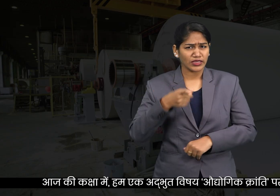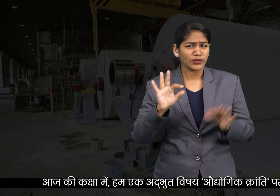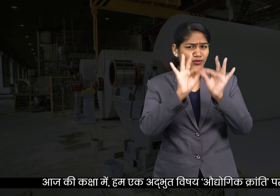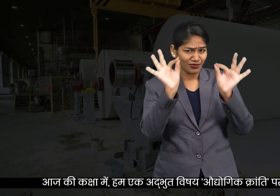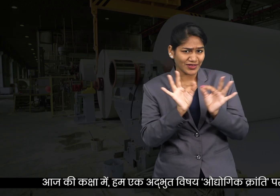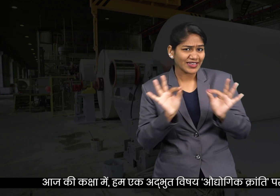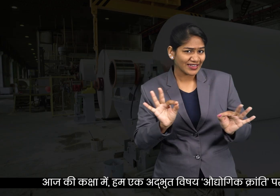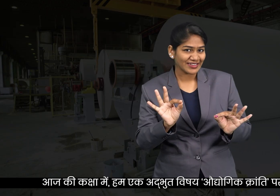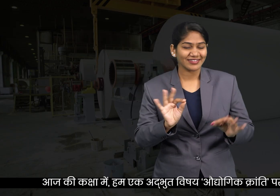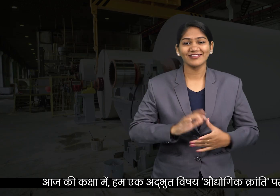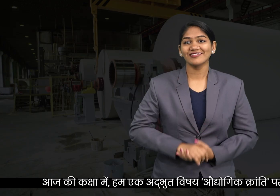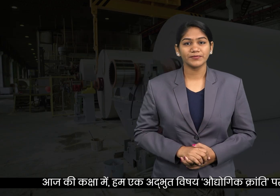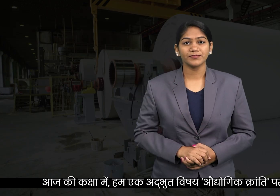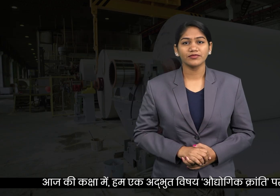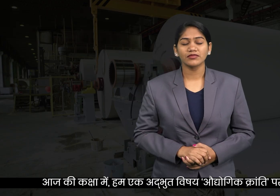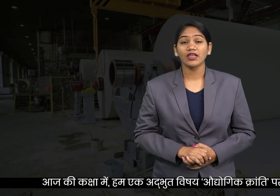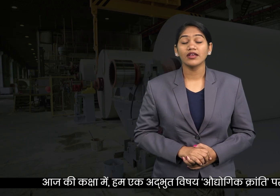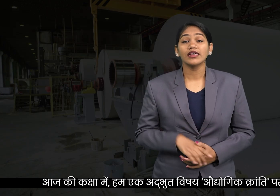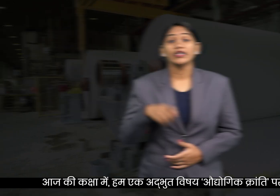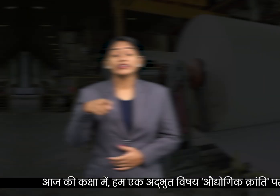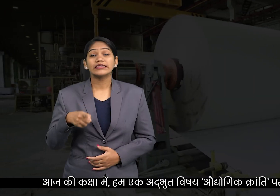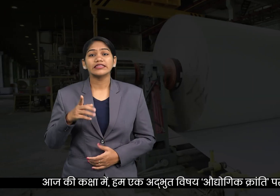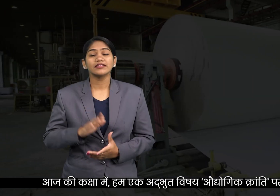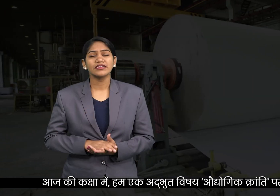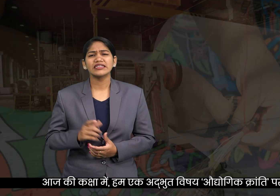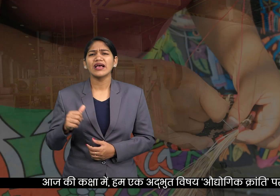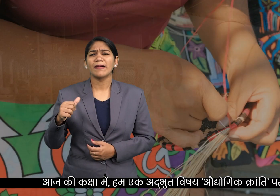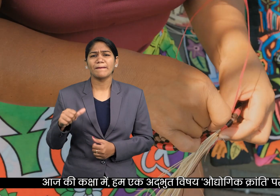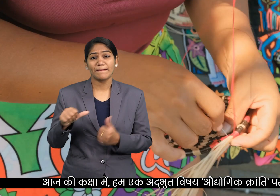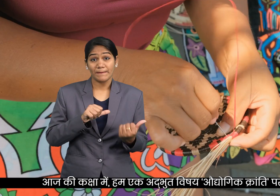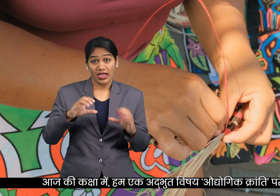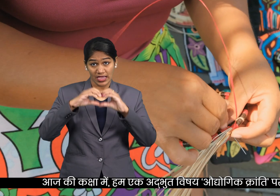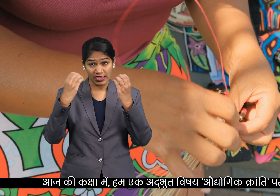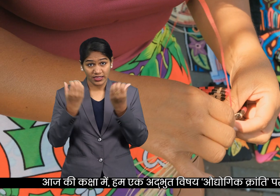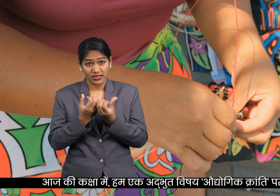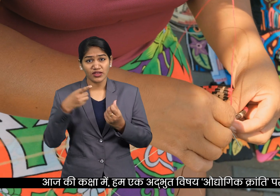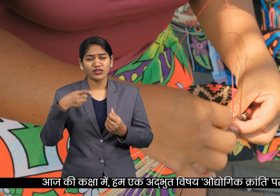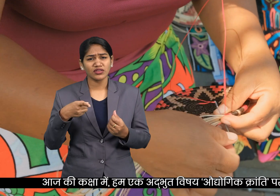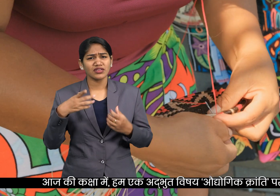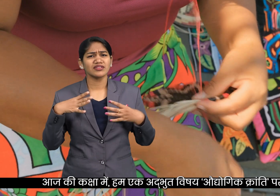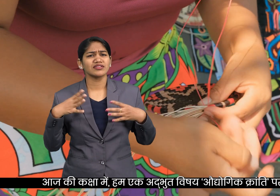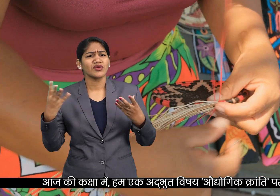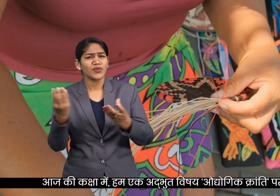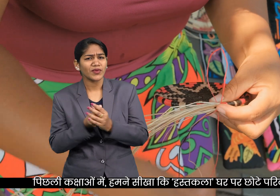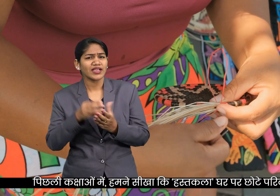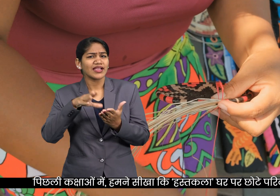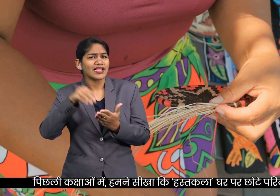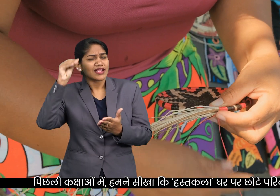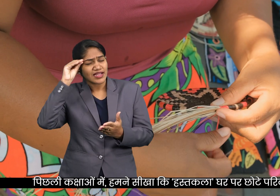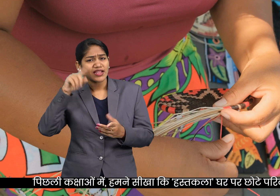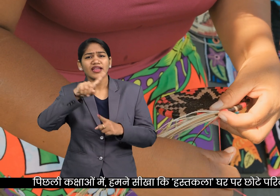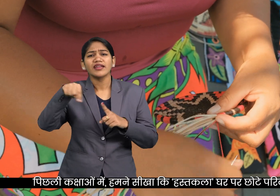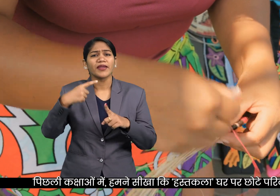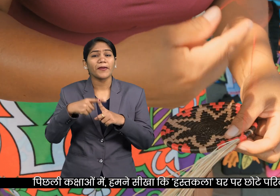कक्षा में हम एक अद्भुत विषय औद्योगिक क्रांति पर चर्चा कर रहे हैं।